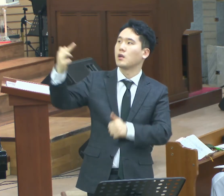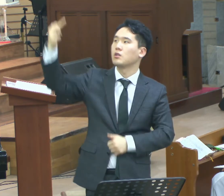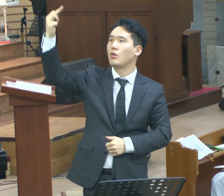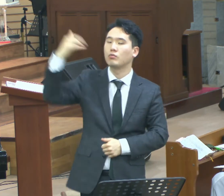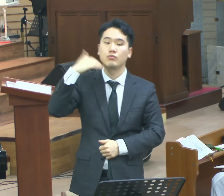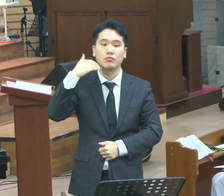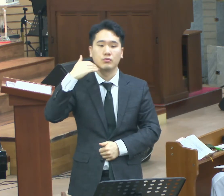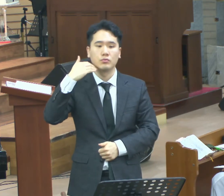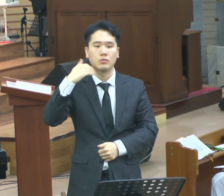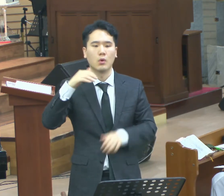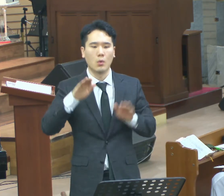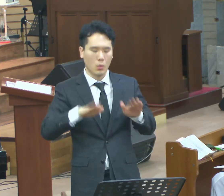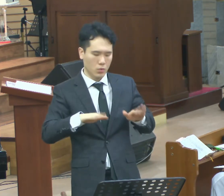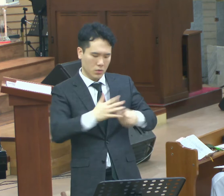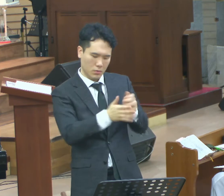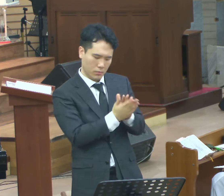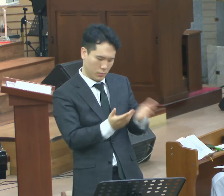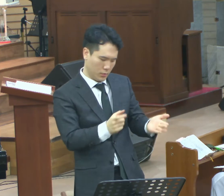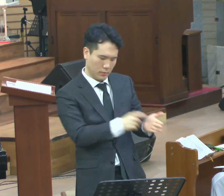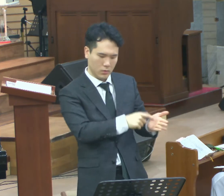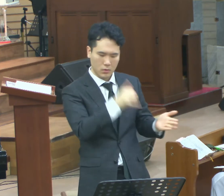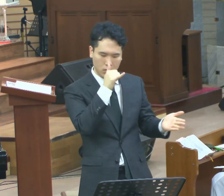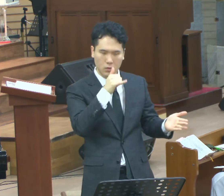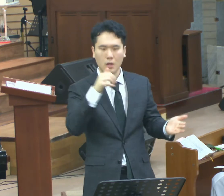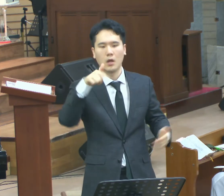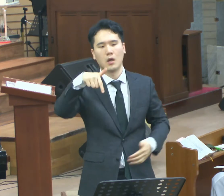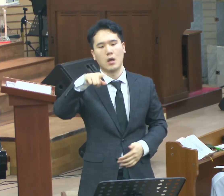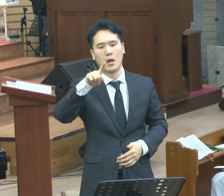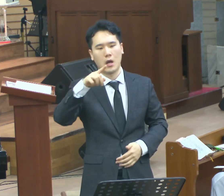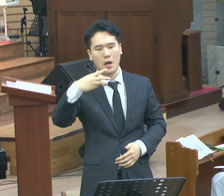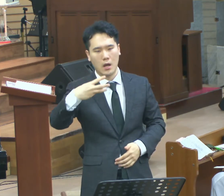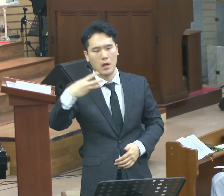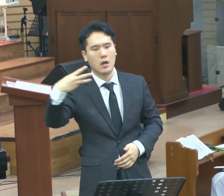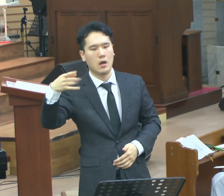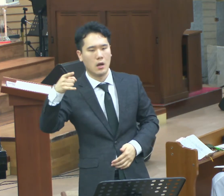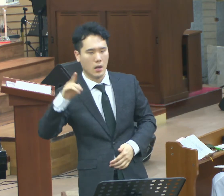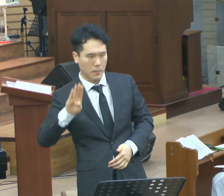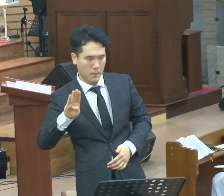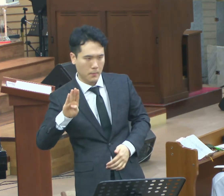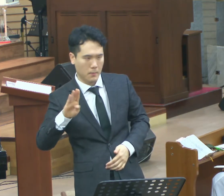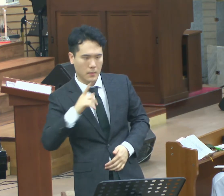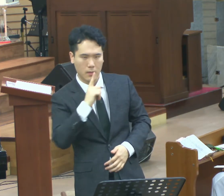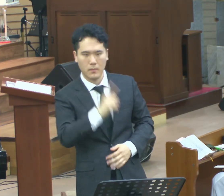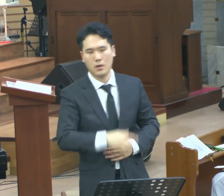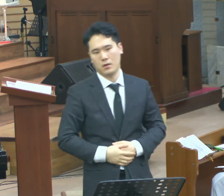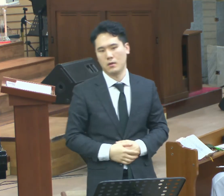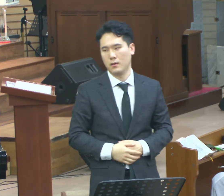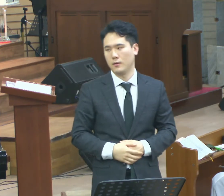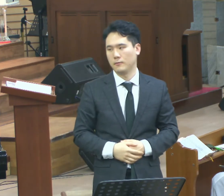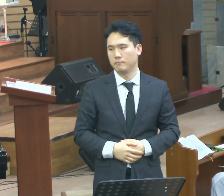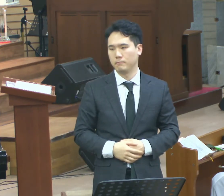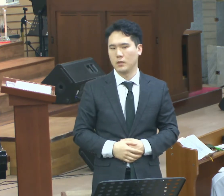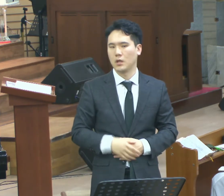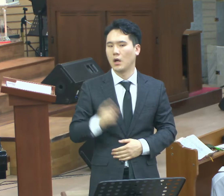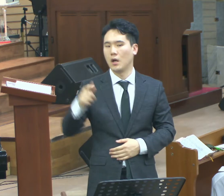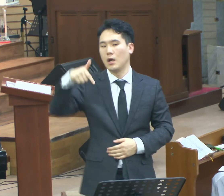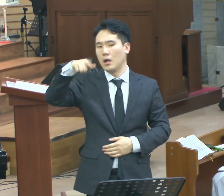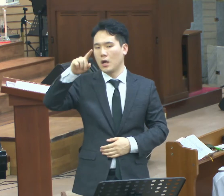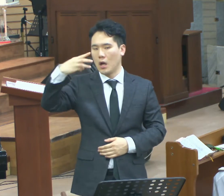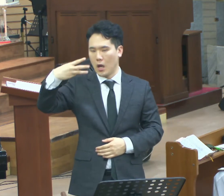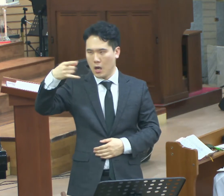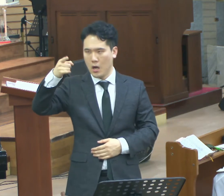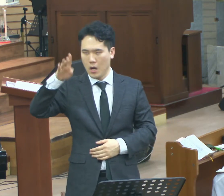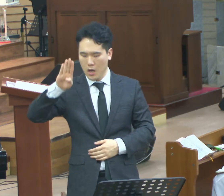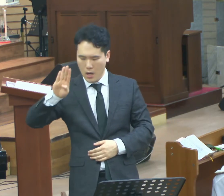이 온니엘이 굉장히 위대한 인물이에요. 자, 모세 다음에 여호수아, 여호수아 다음에 업서. 이건 성경을